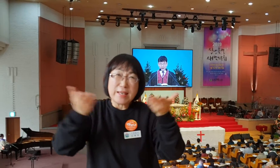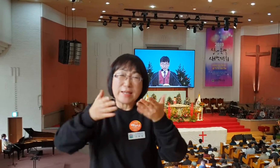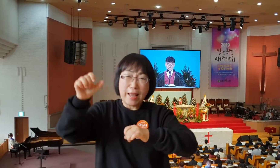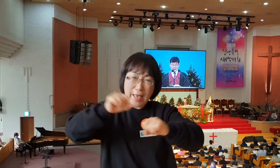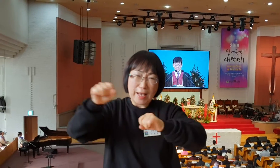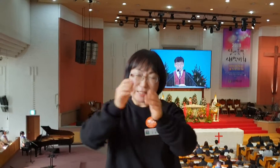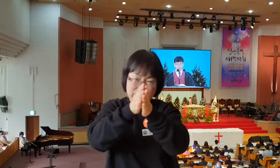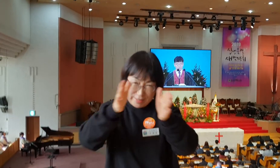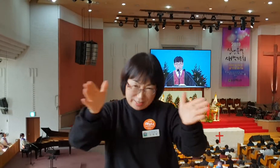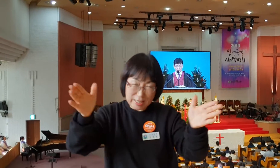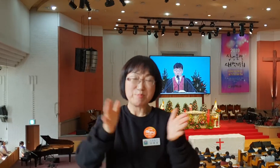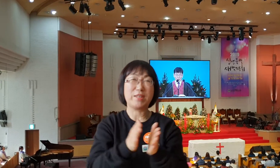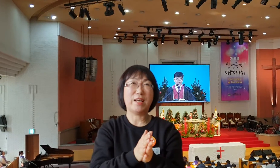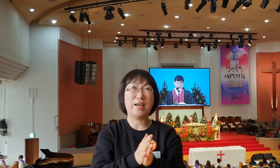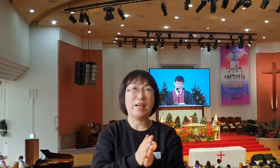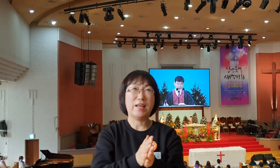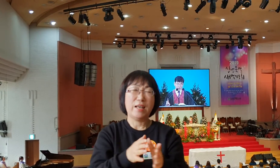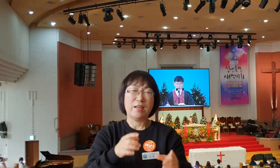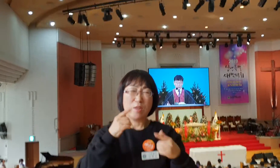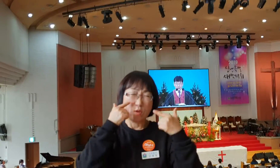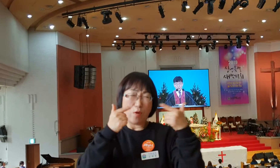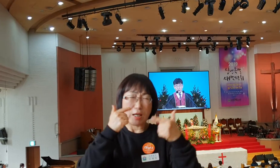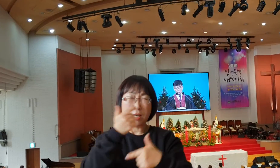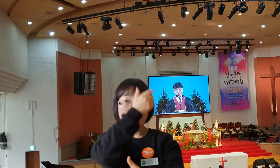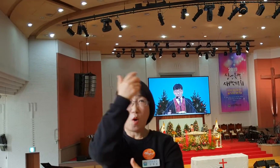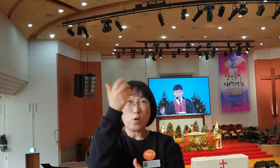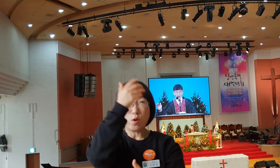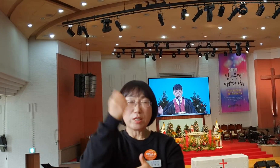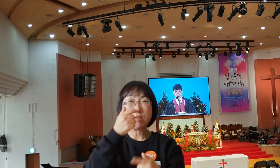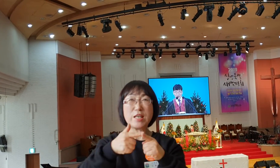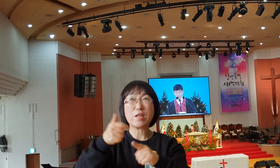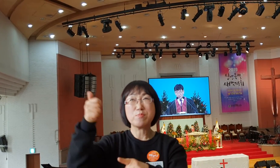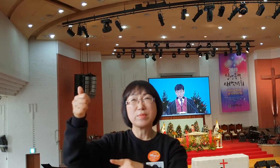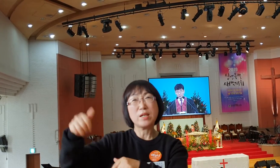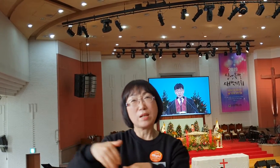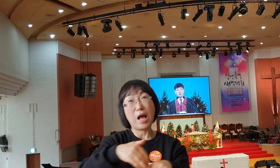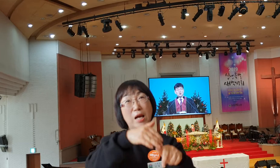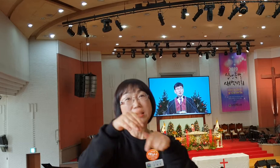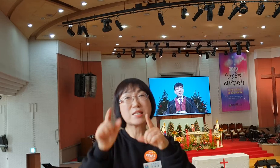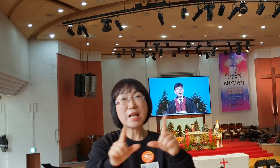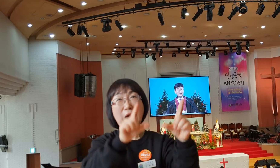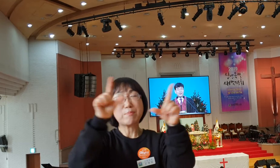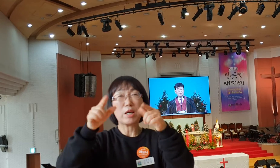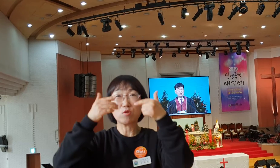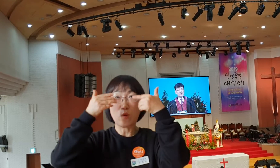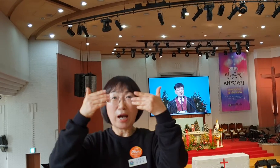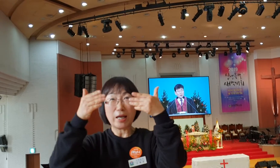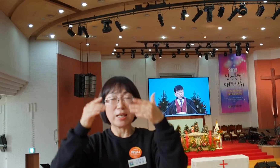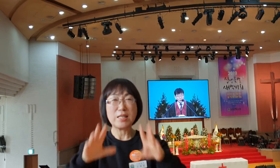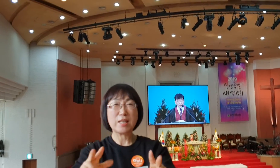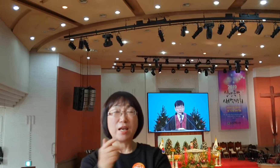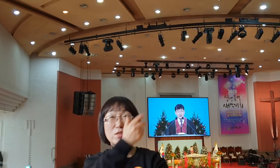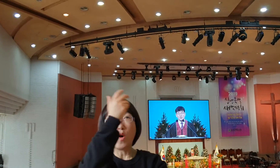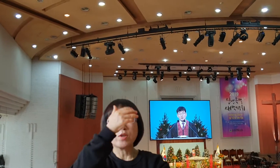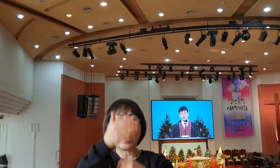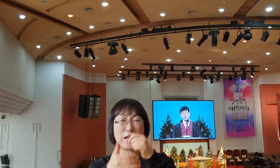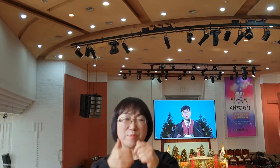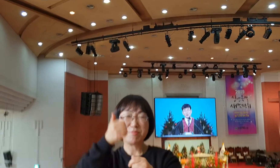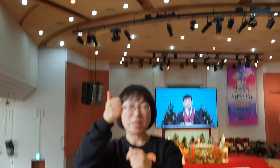향하기 시작하십니다 정확하게 성령께서 예수님을 몰아가신 삶이고 이것이 정확하게 이제 성령